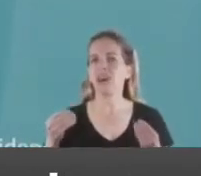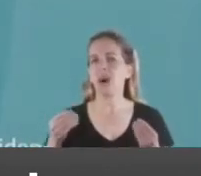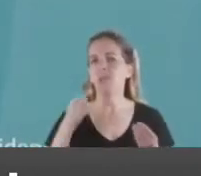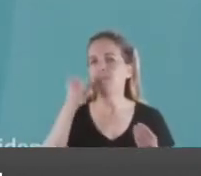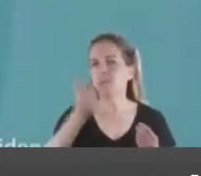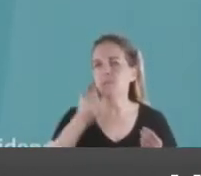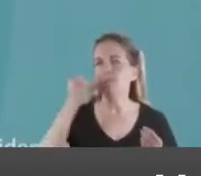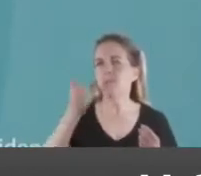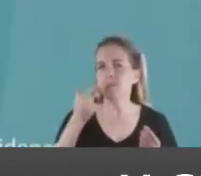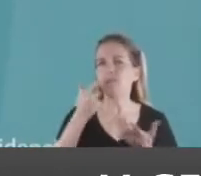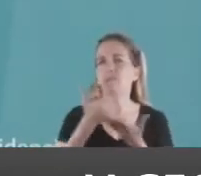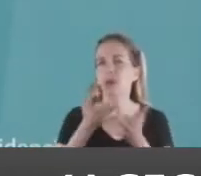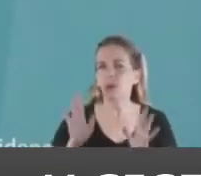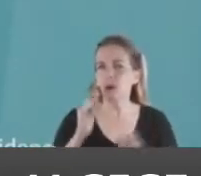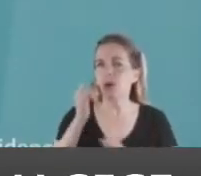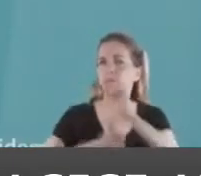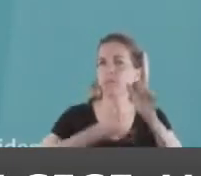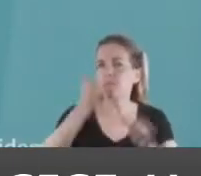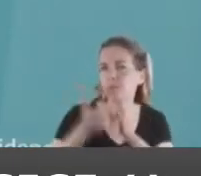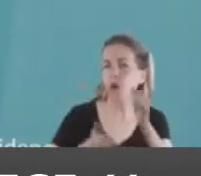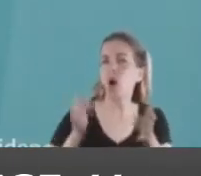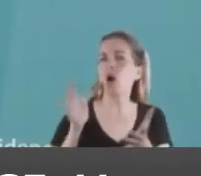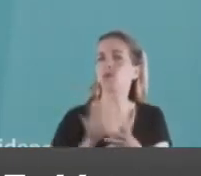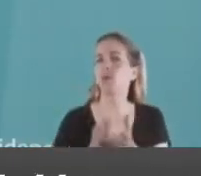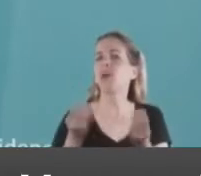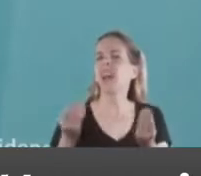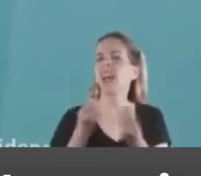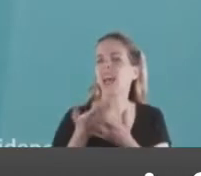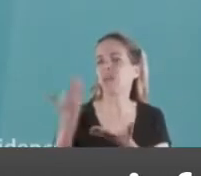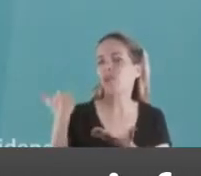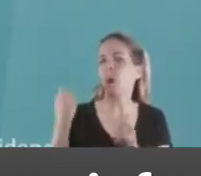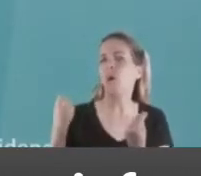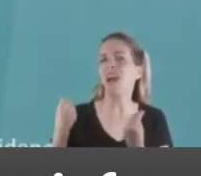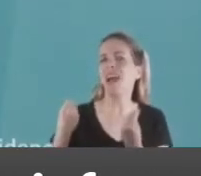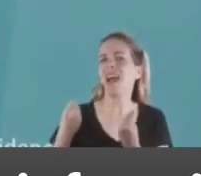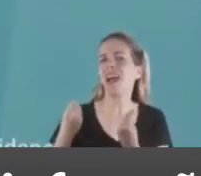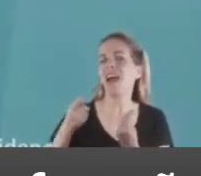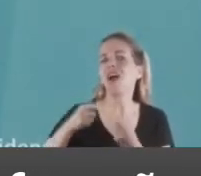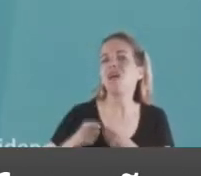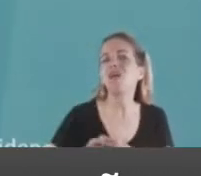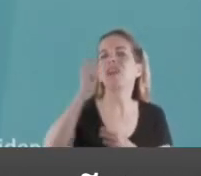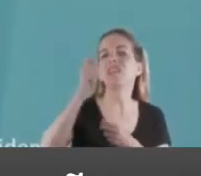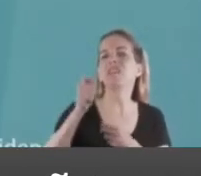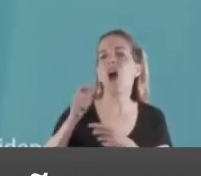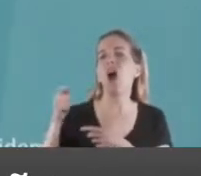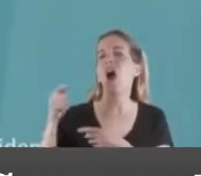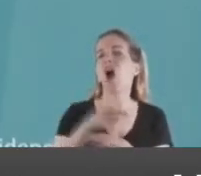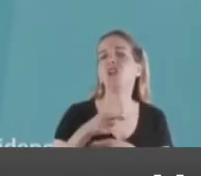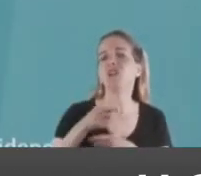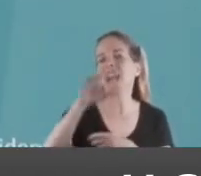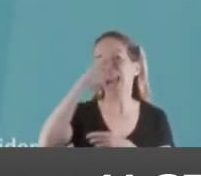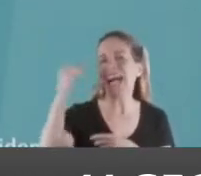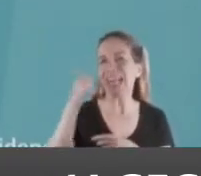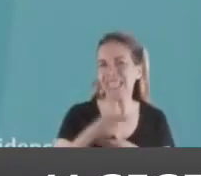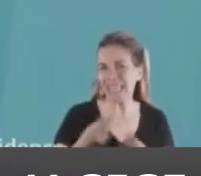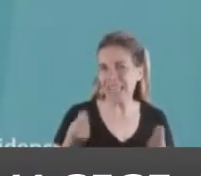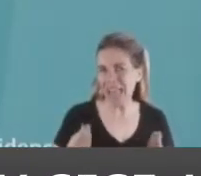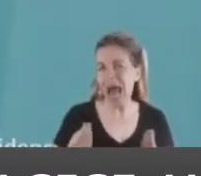que mostró y demostró con respecto a la falta total de pruebas en la causa en la que está acusada